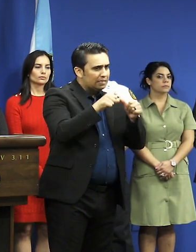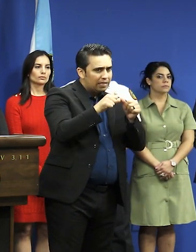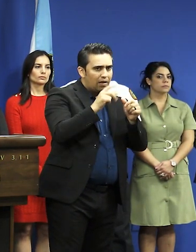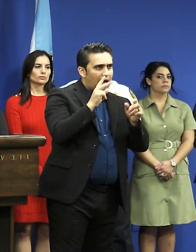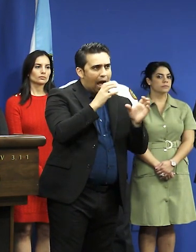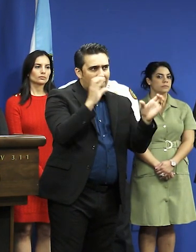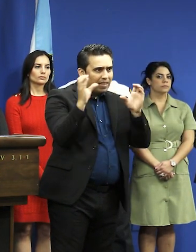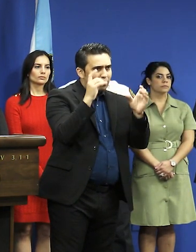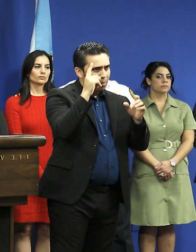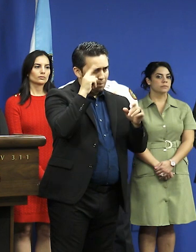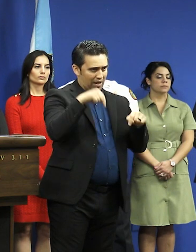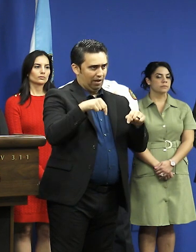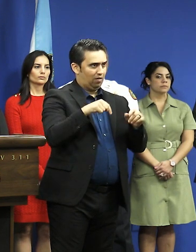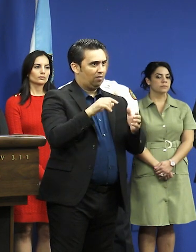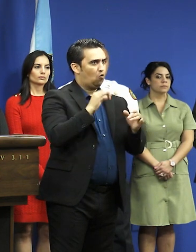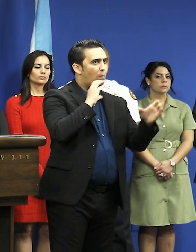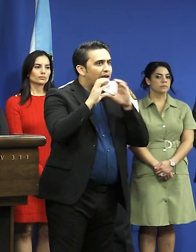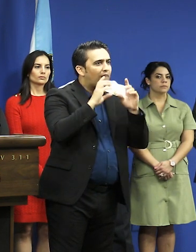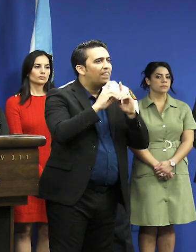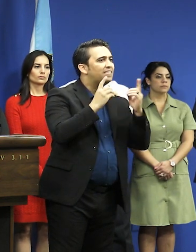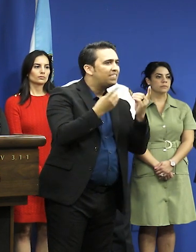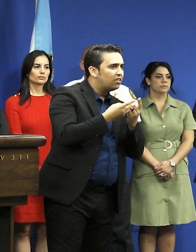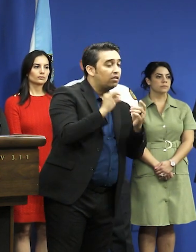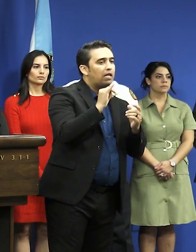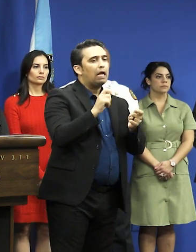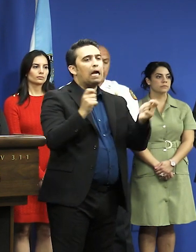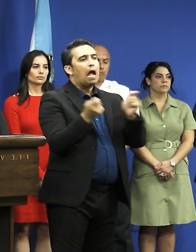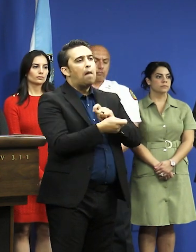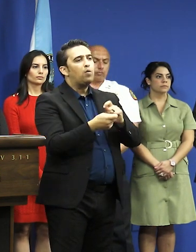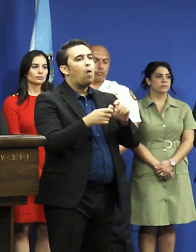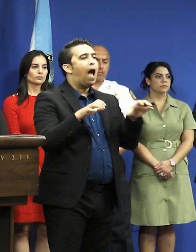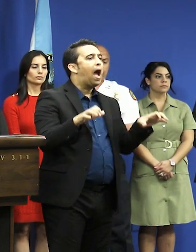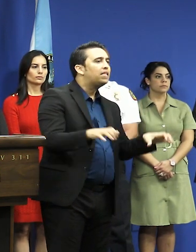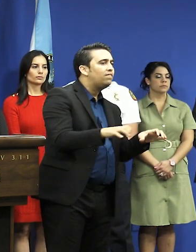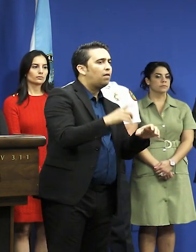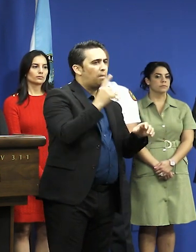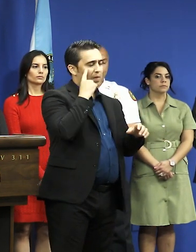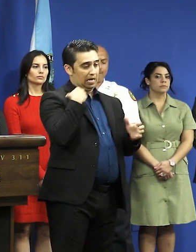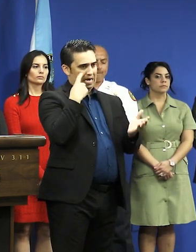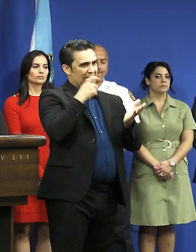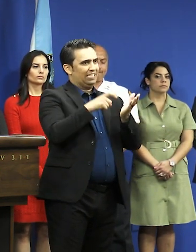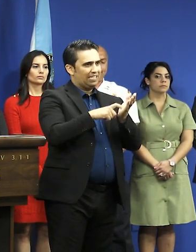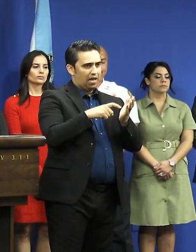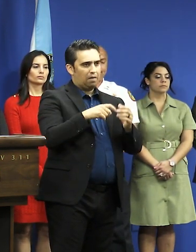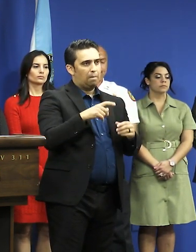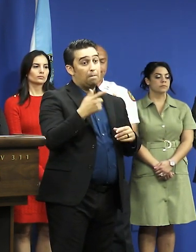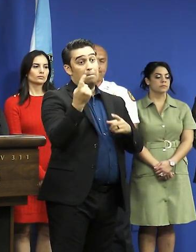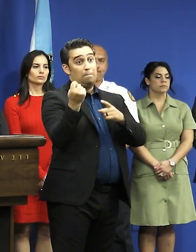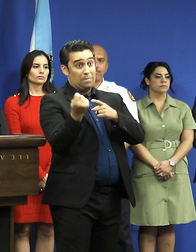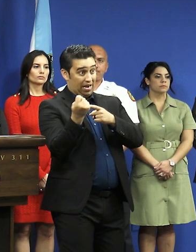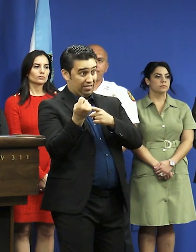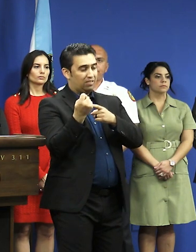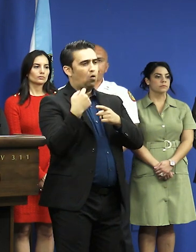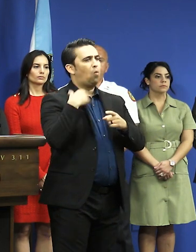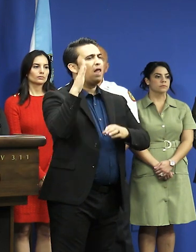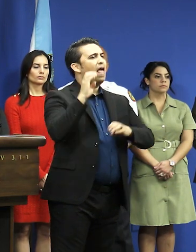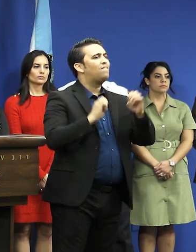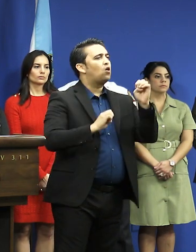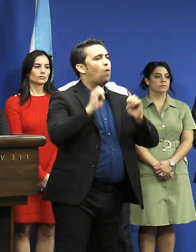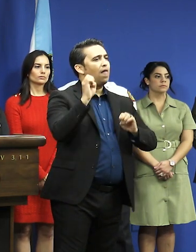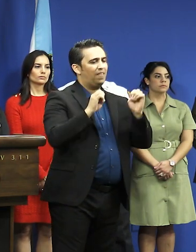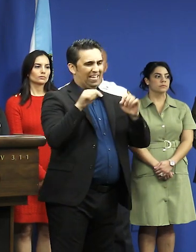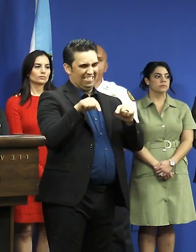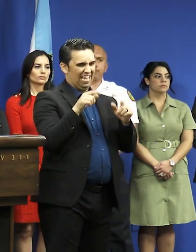distrito para ver qué cambios de actividades podemos realizar el martes. Nosotros vamos a estar evaluando